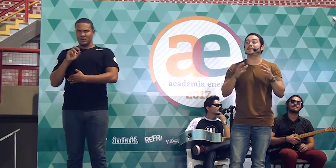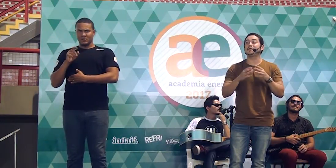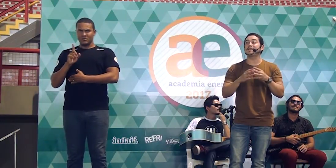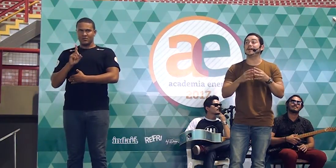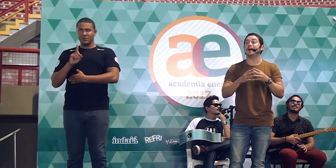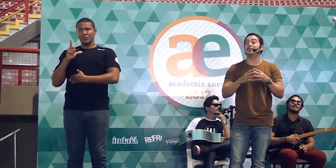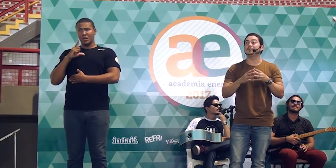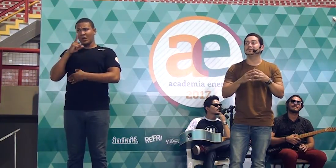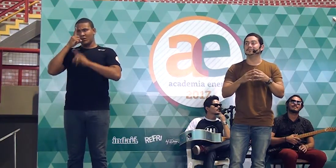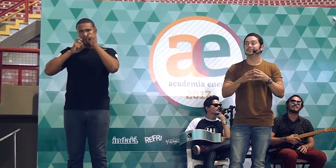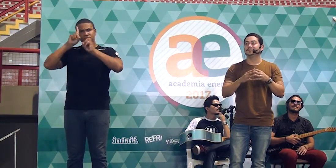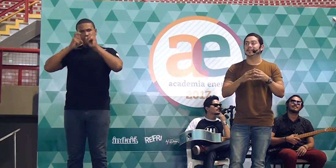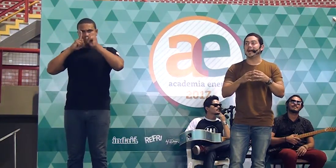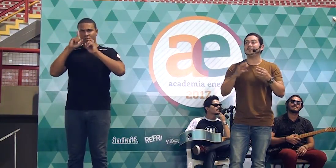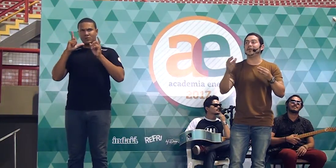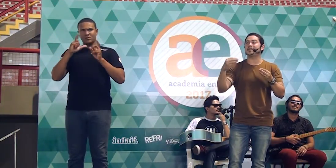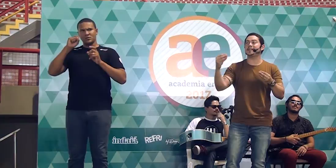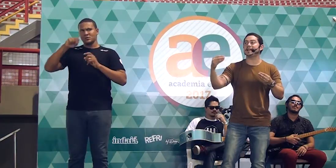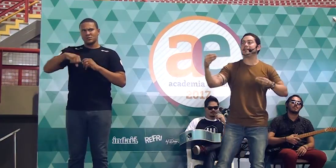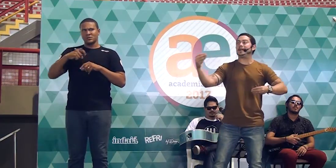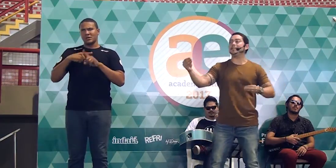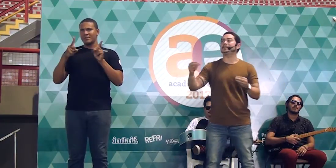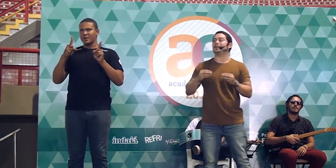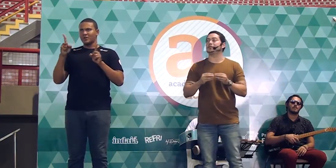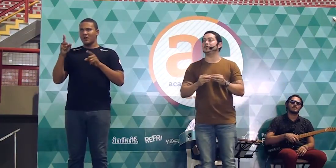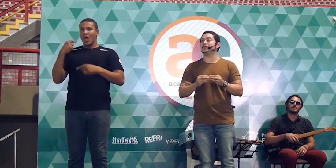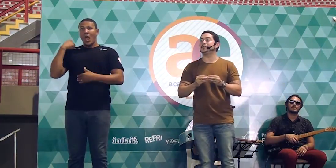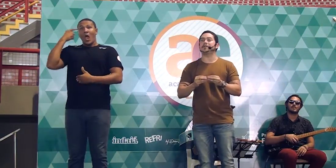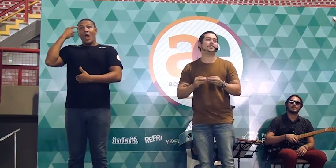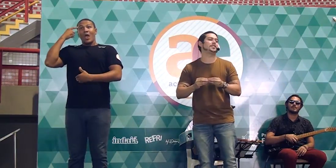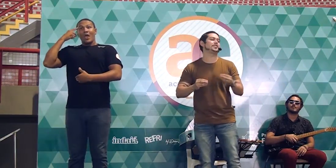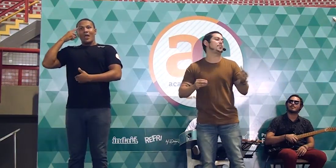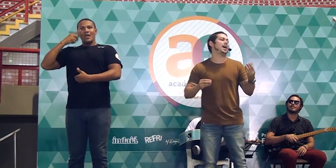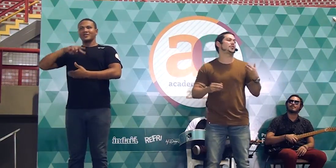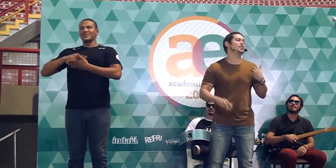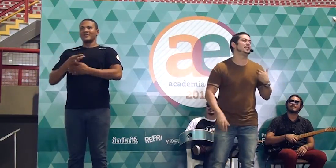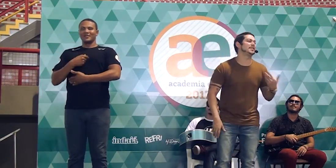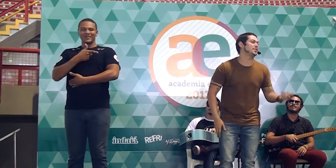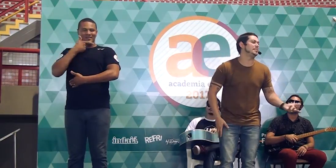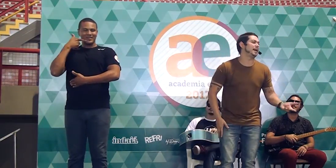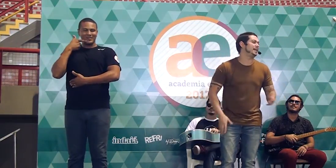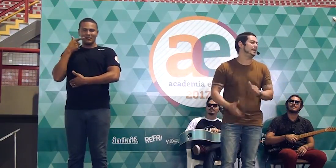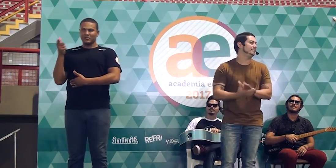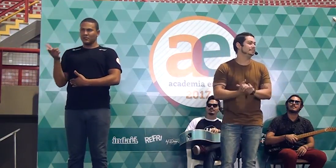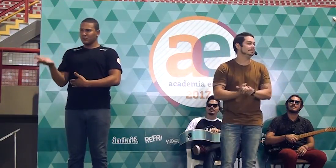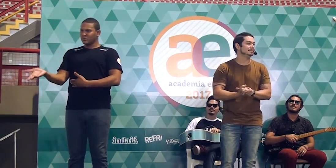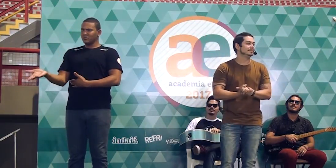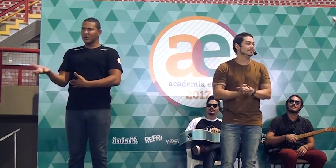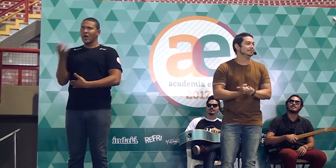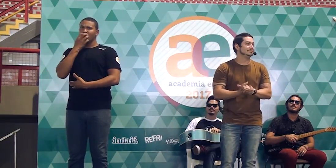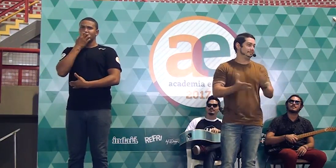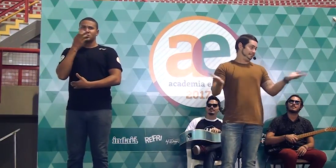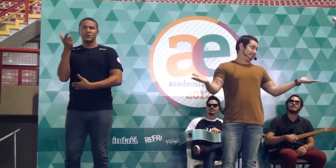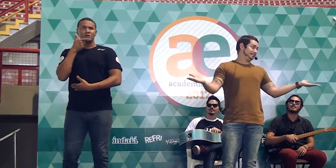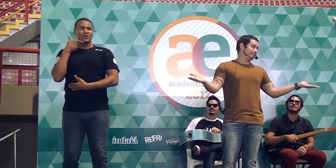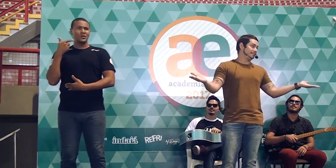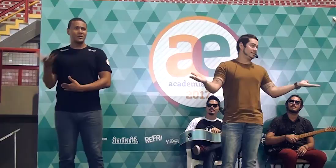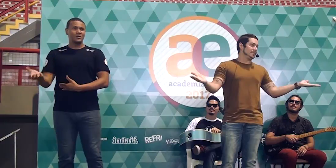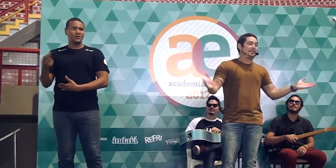tem expressão facial. Aí você quer interpretar que é um sorriso. Tem gente que diz que o cachorro dele sorri para ele.